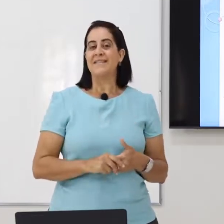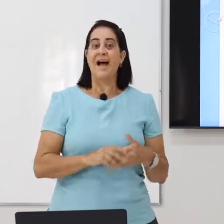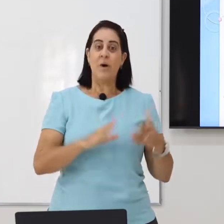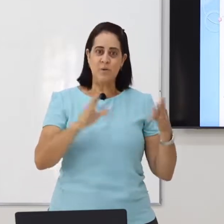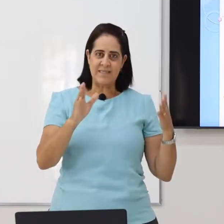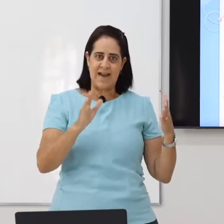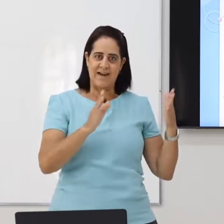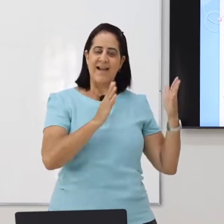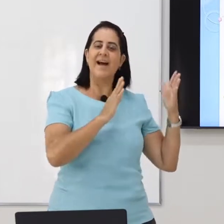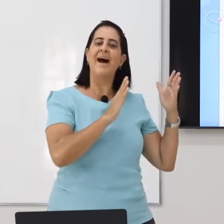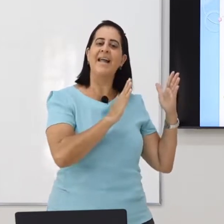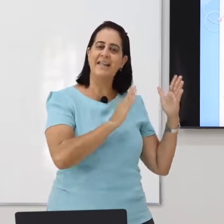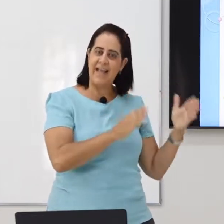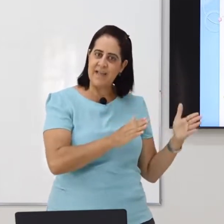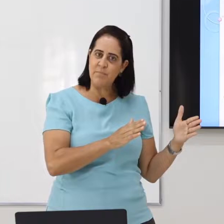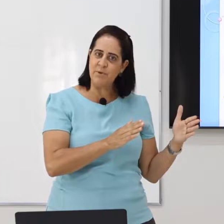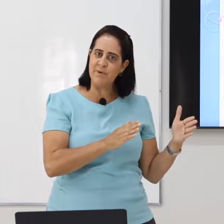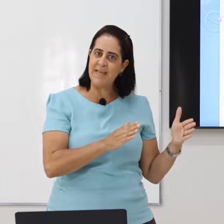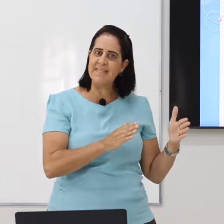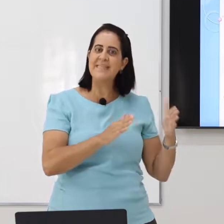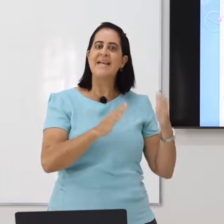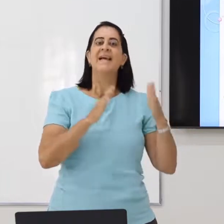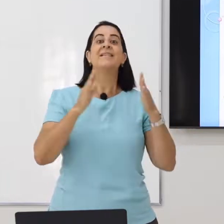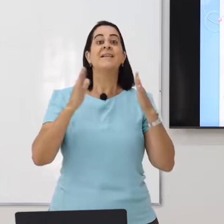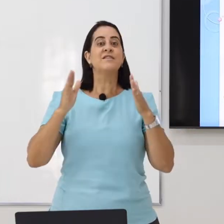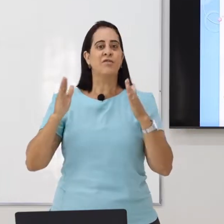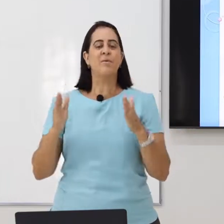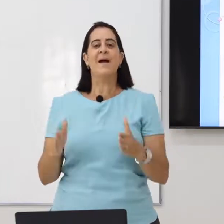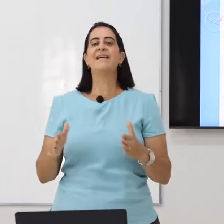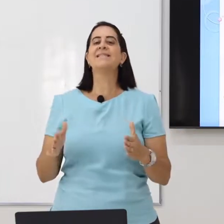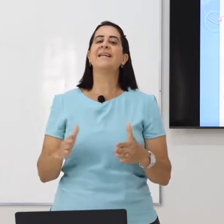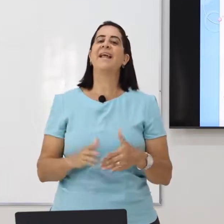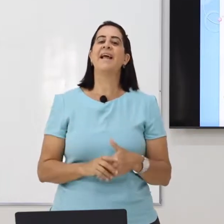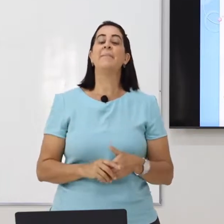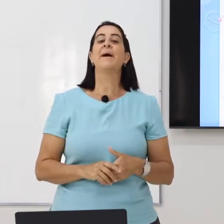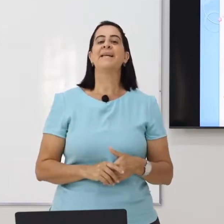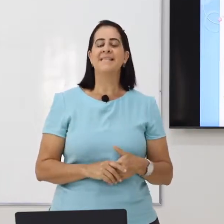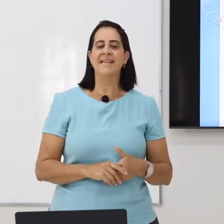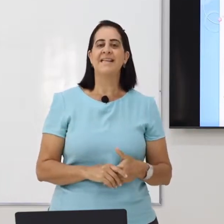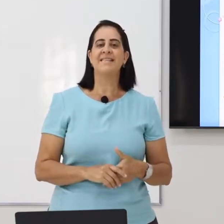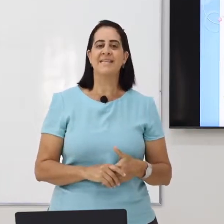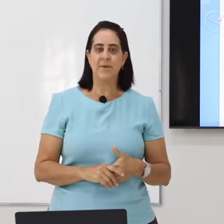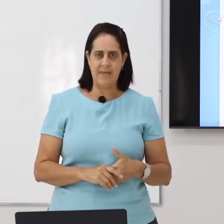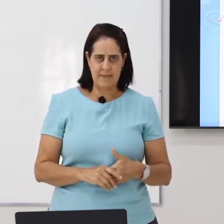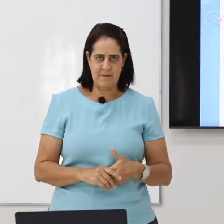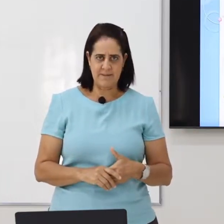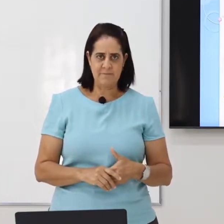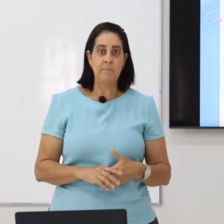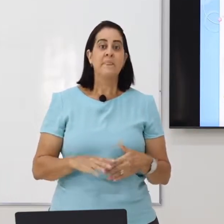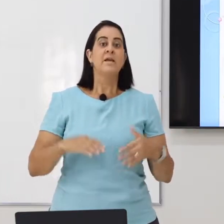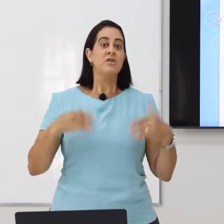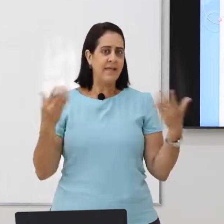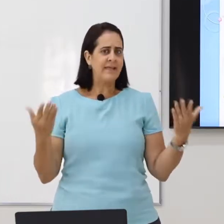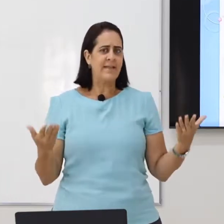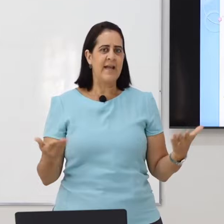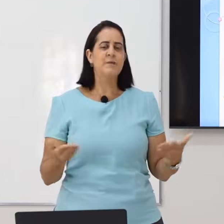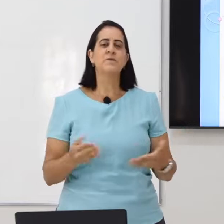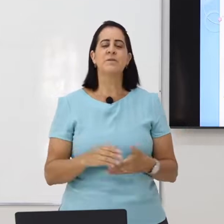a usar a ideia em português, transformar essa ideia para a sinalização em Libras. Já entendemos em